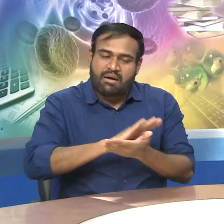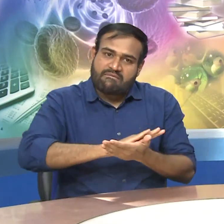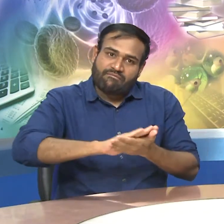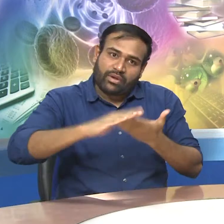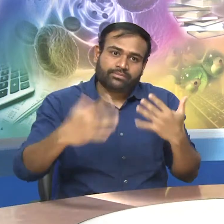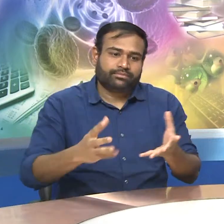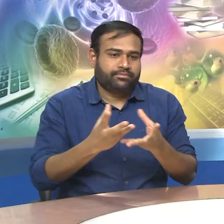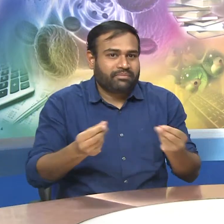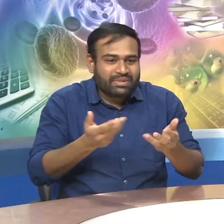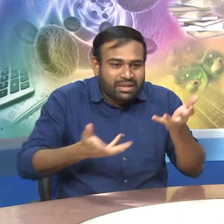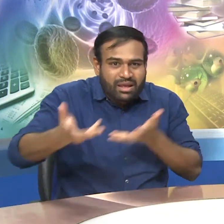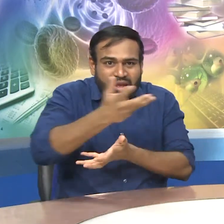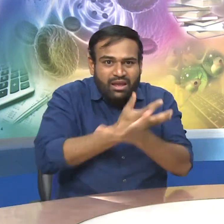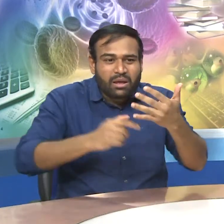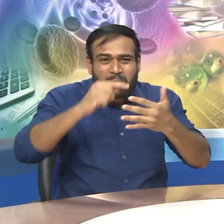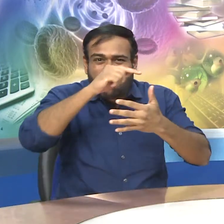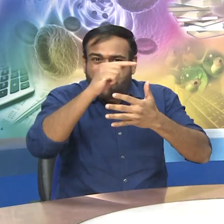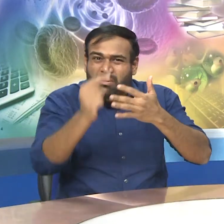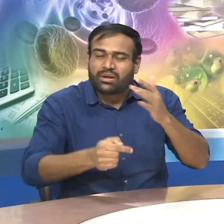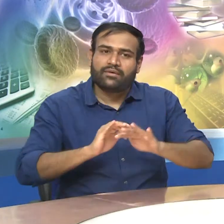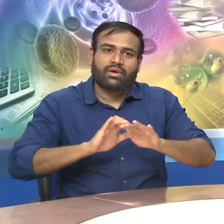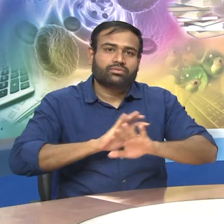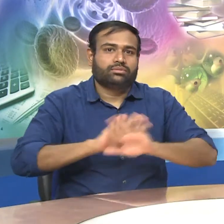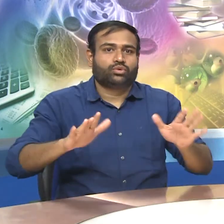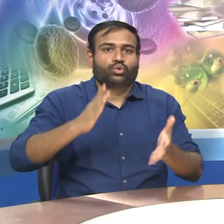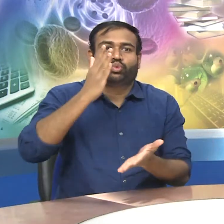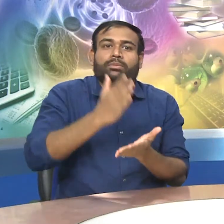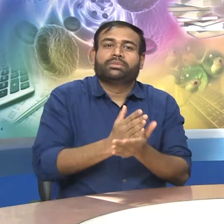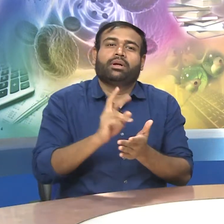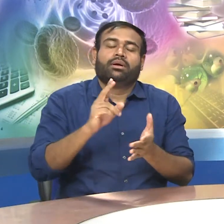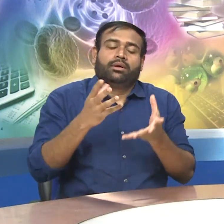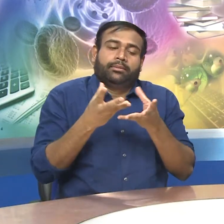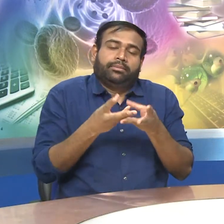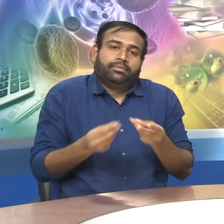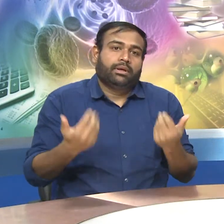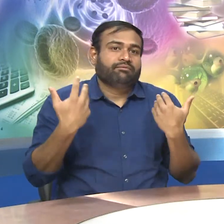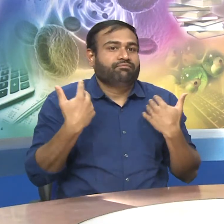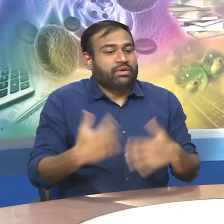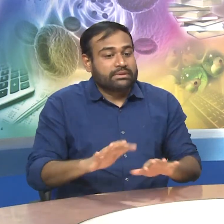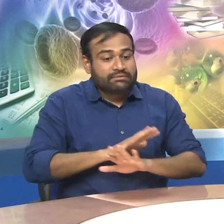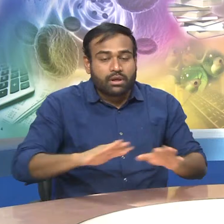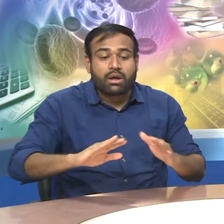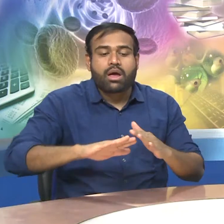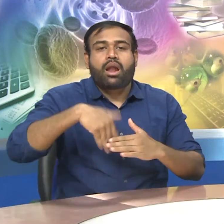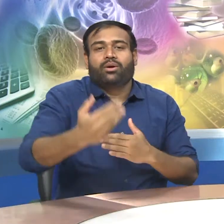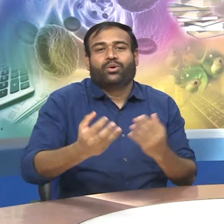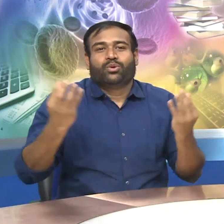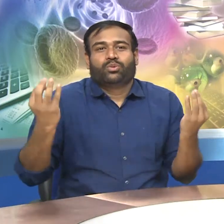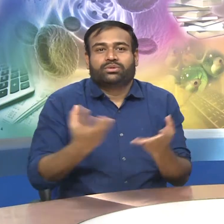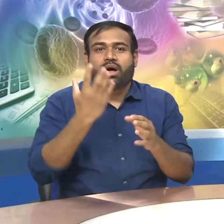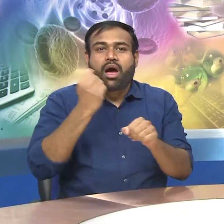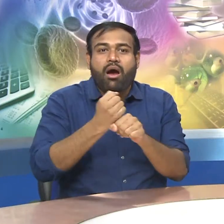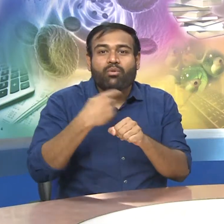So it's a formal term and it means dissolve इलेक्शन से